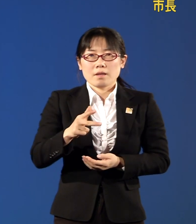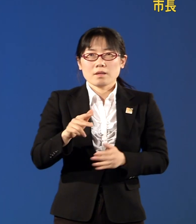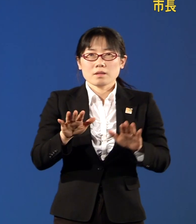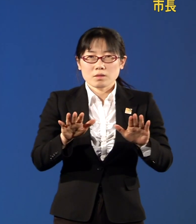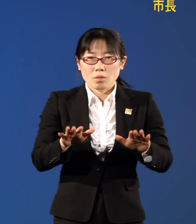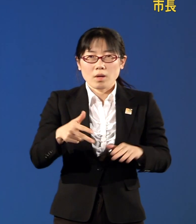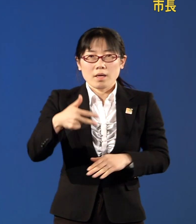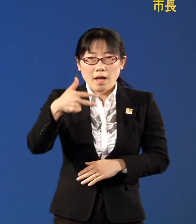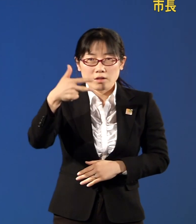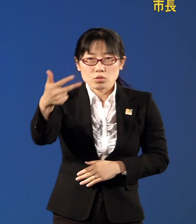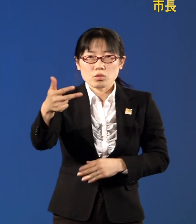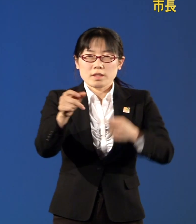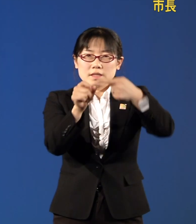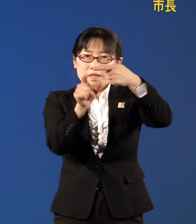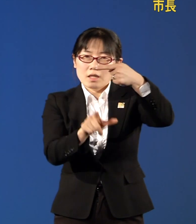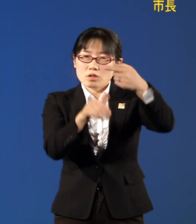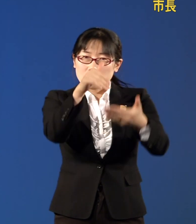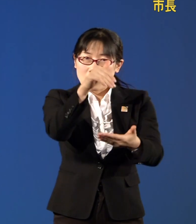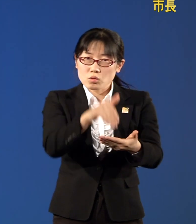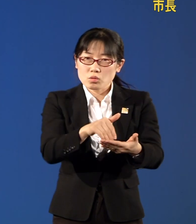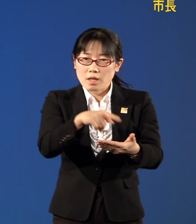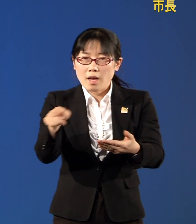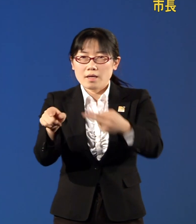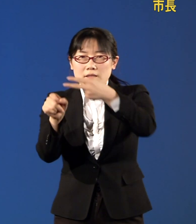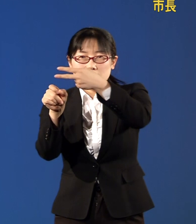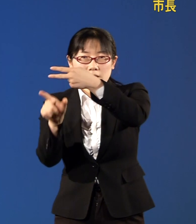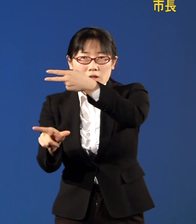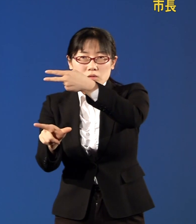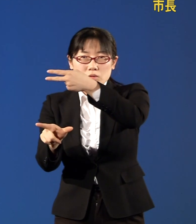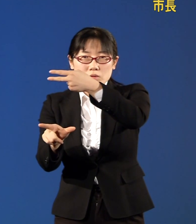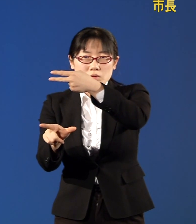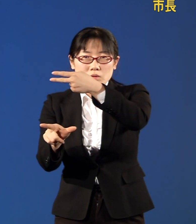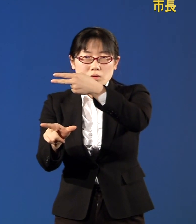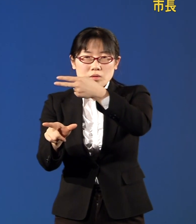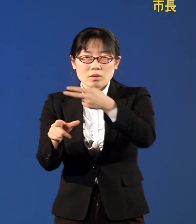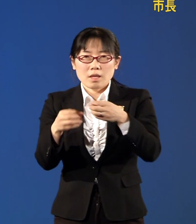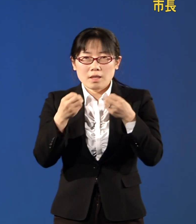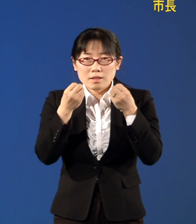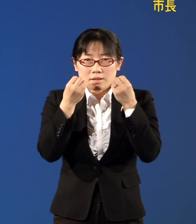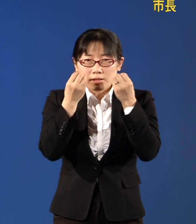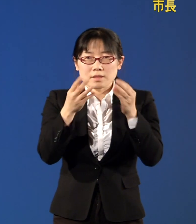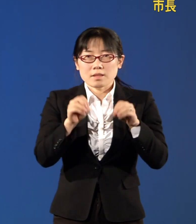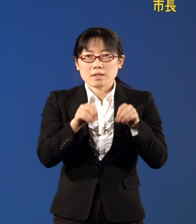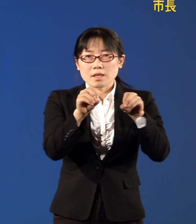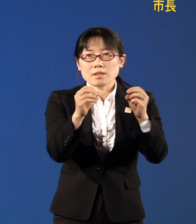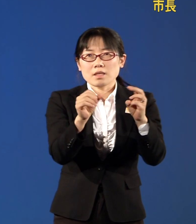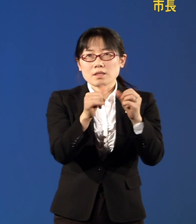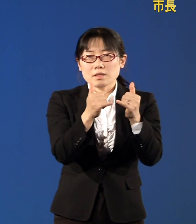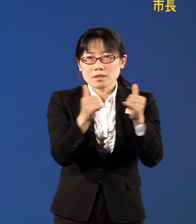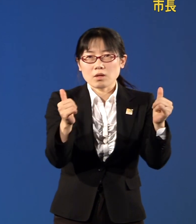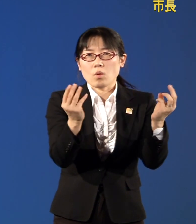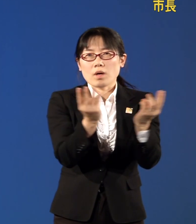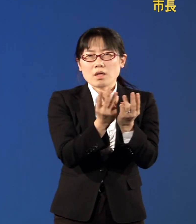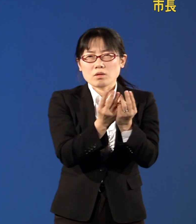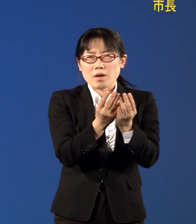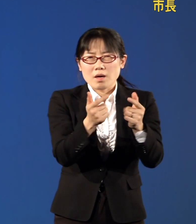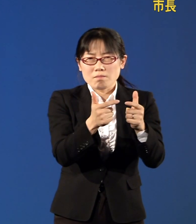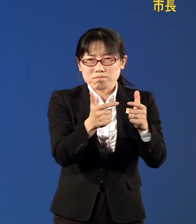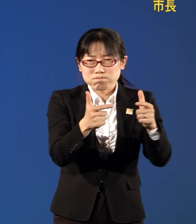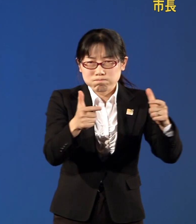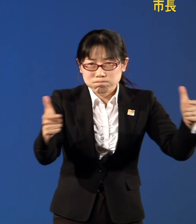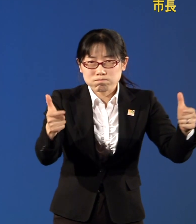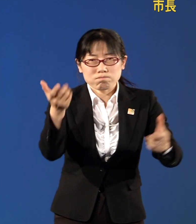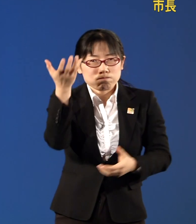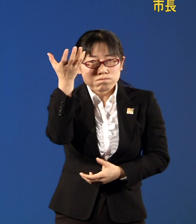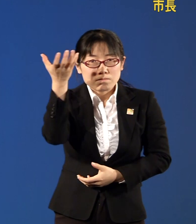降、1月末、2月にかけてですね、かなりの新規感染者数というものは増えてくる